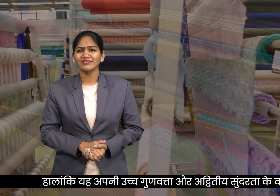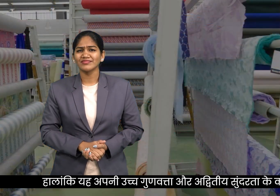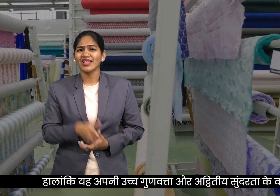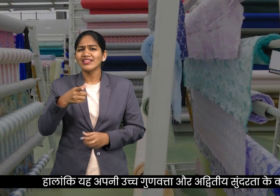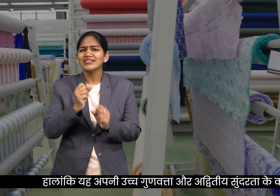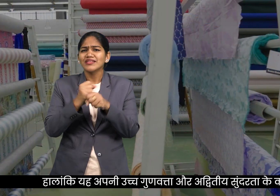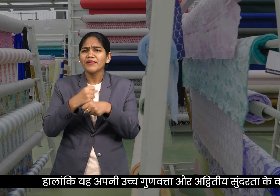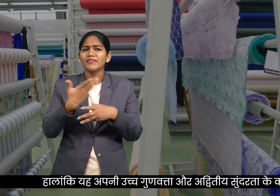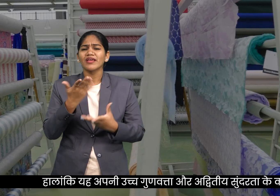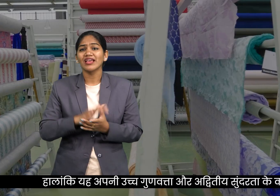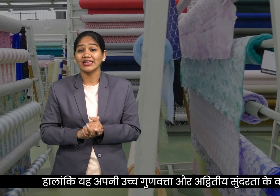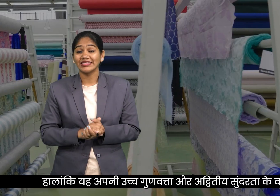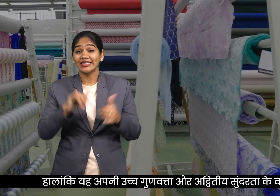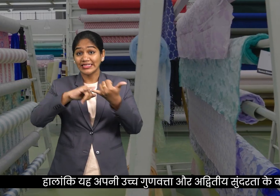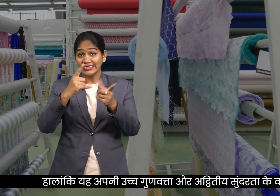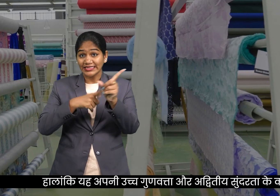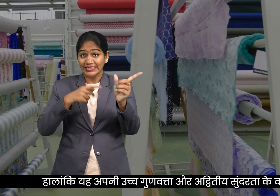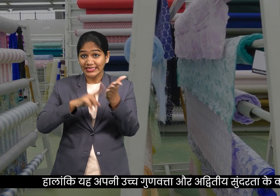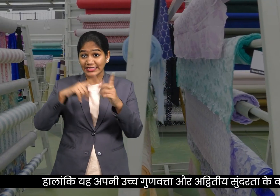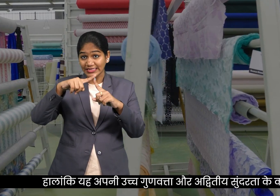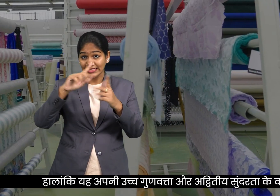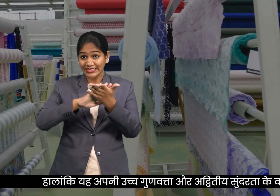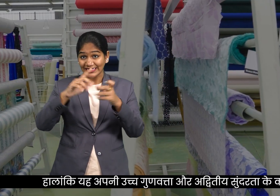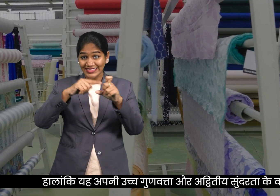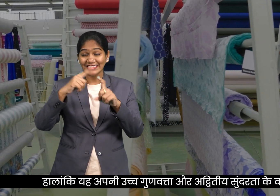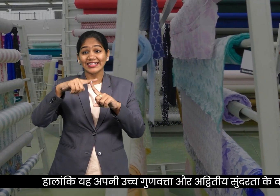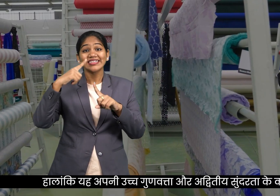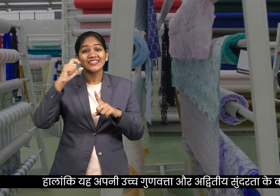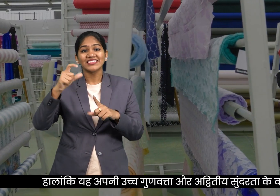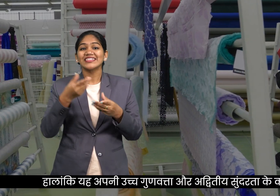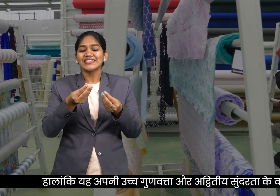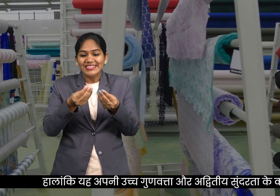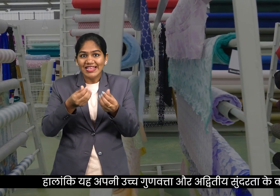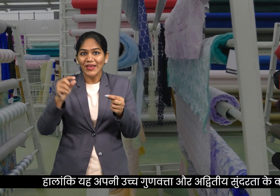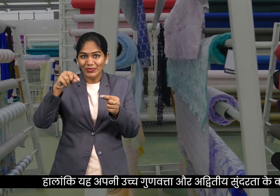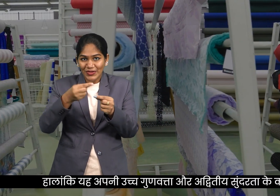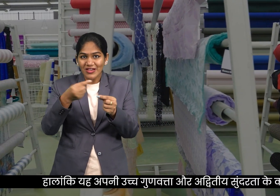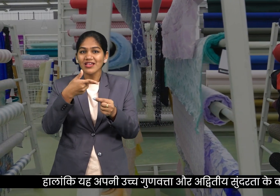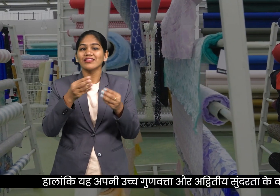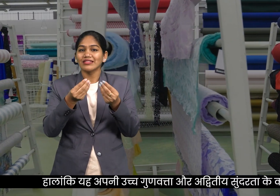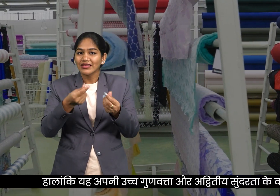हालांकि यह अपनी उच्च गुणवत्ता और अद्वितीय सुंदरता के कारण लोकप्रिय है,